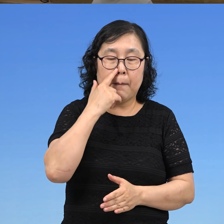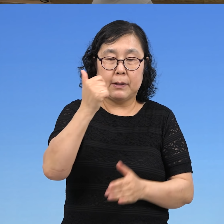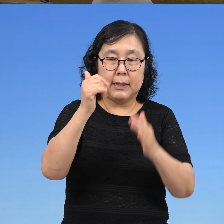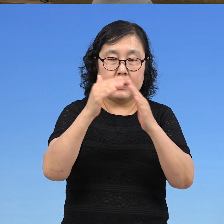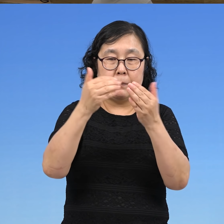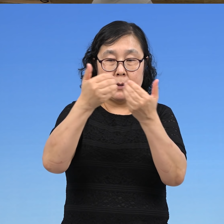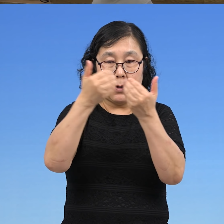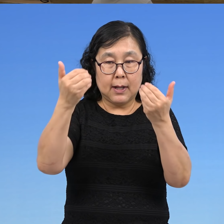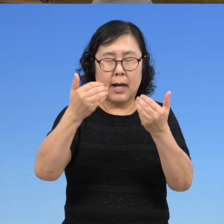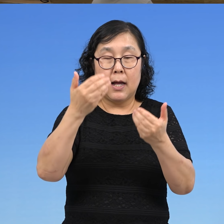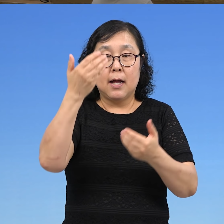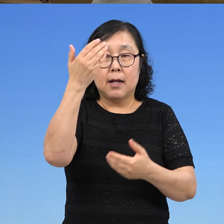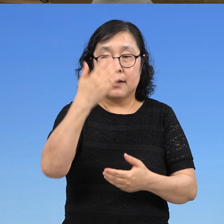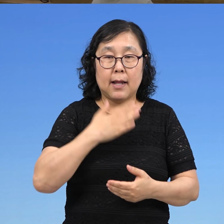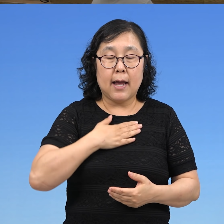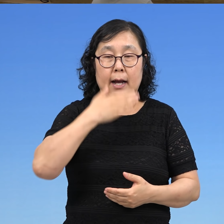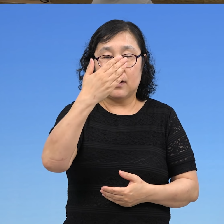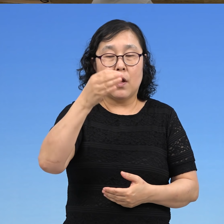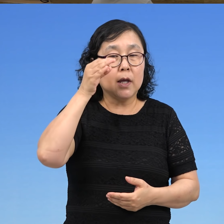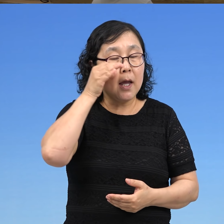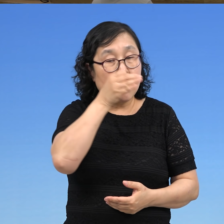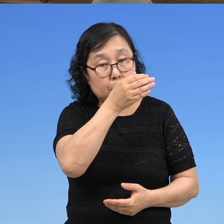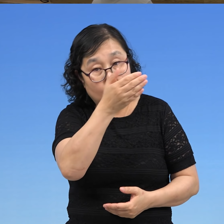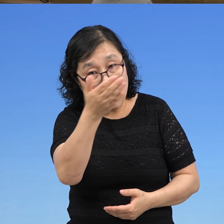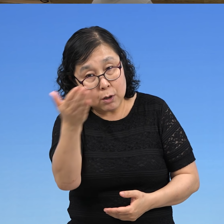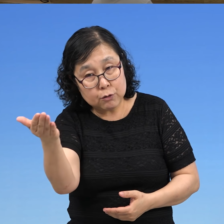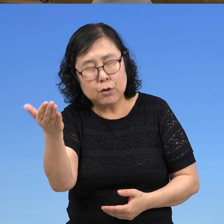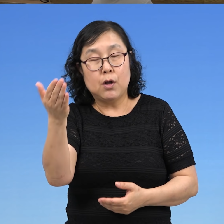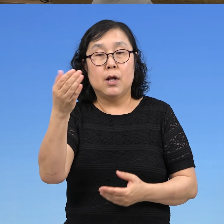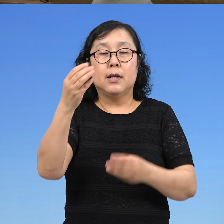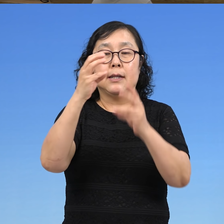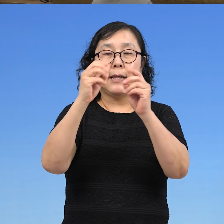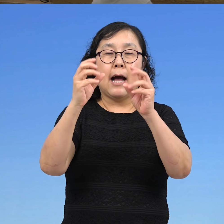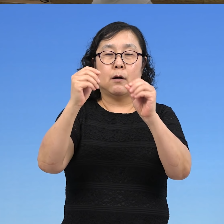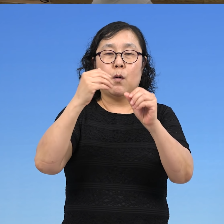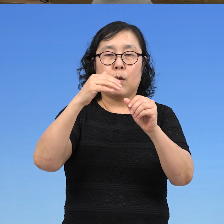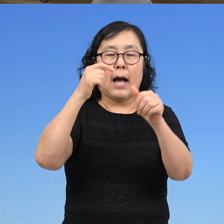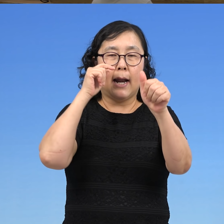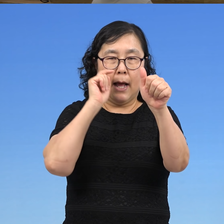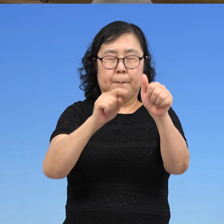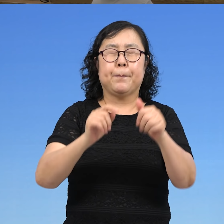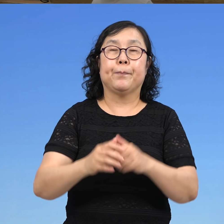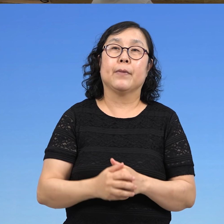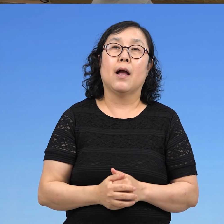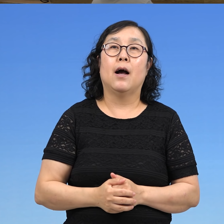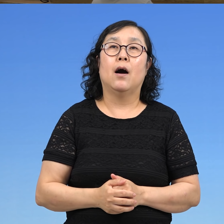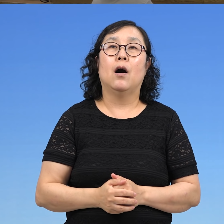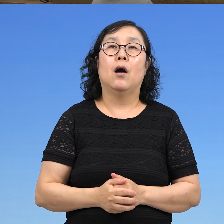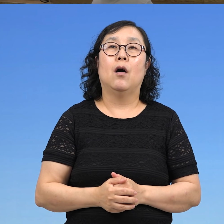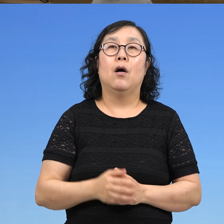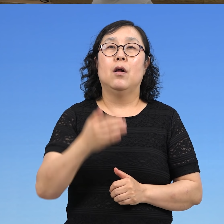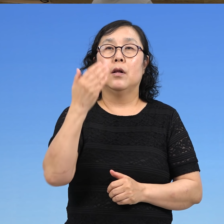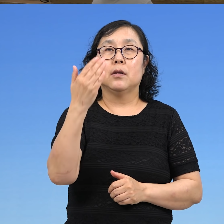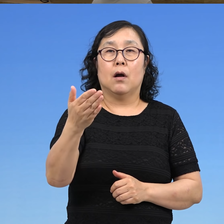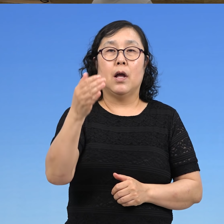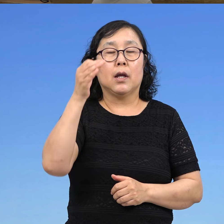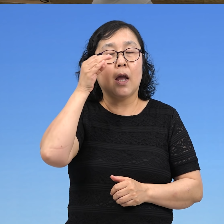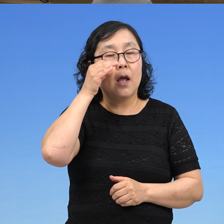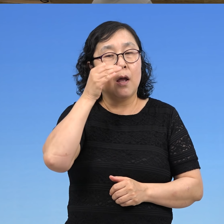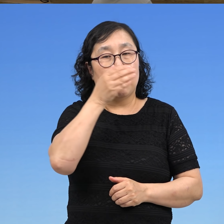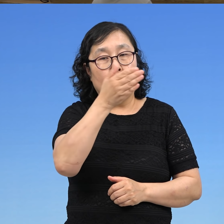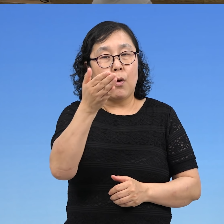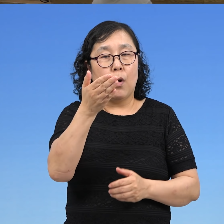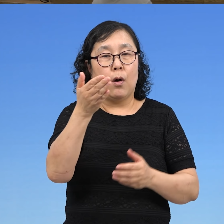집을 떠나 내가 너희에게 보여 줄 땅으로 가라 여기서 제가 강조하는 포인터는 요 너에게